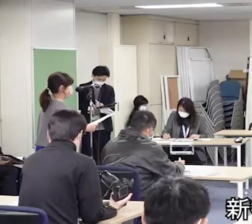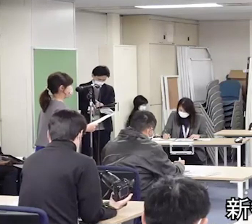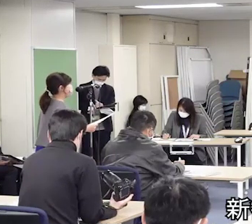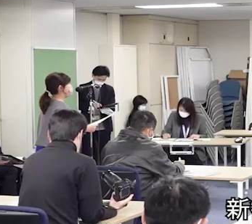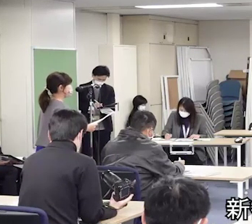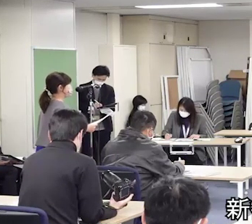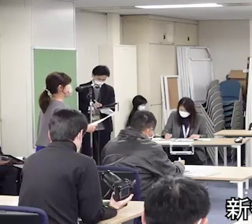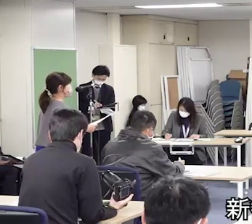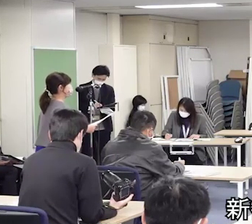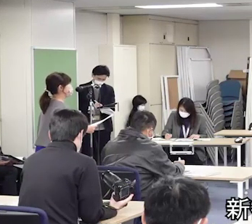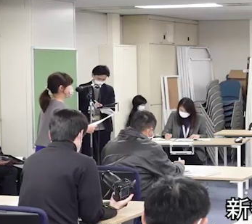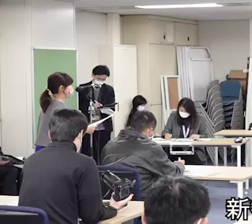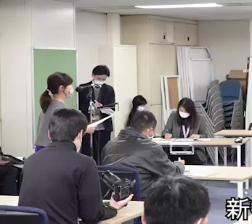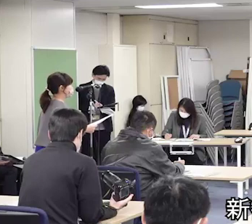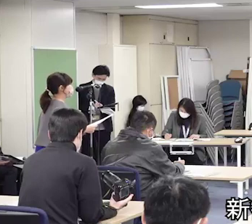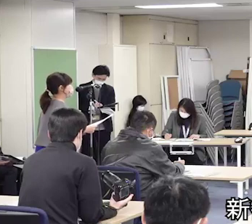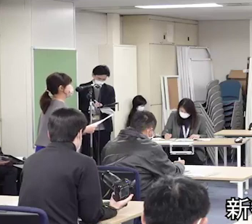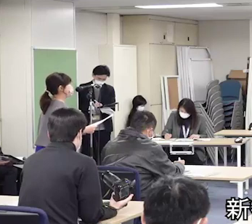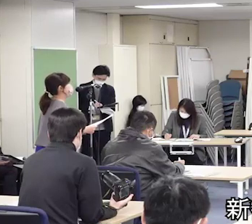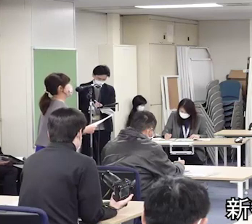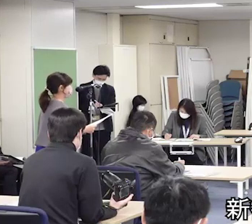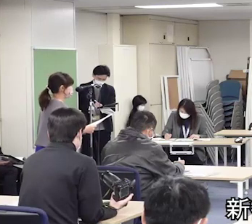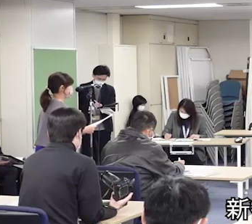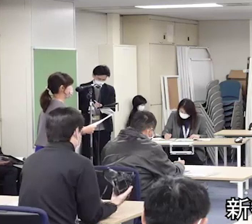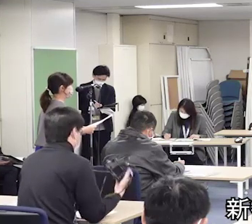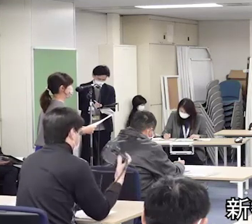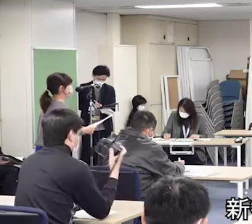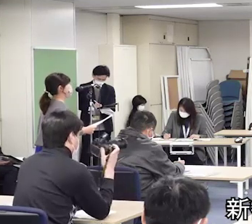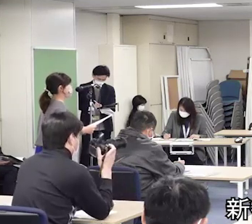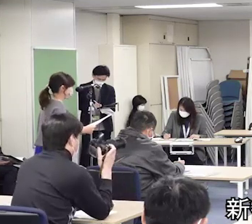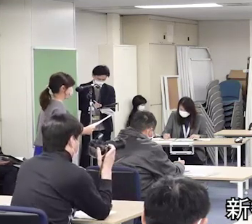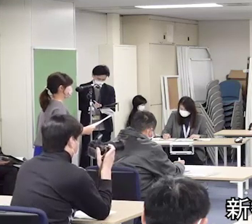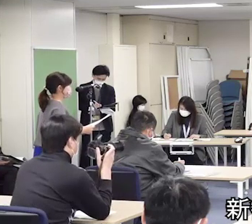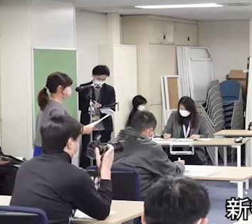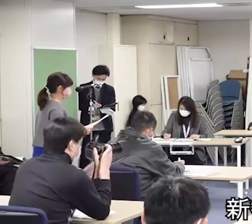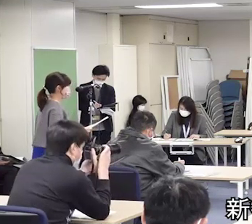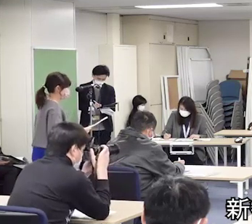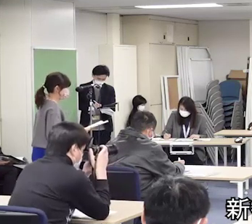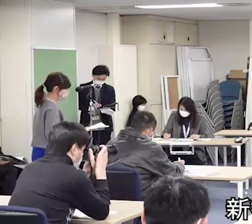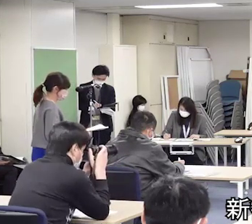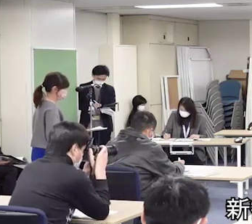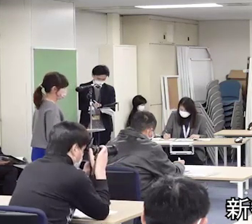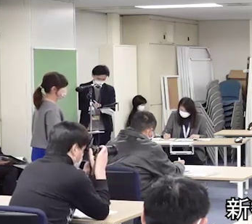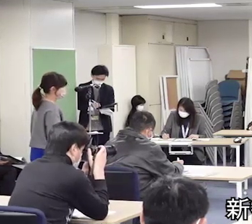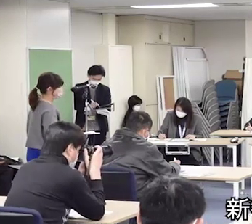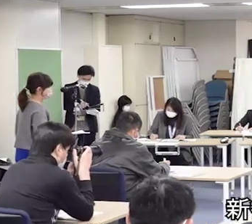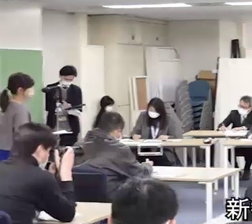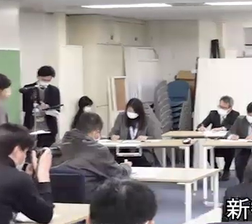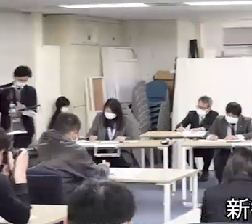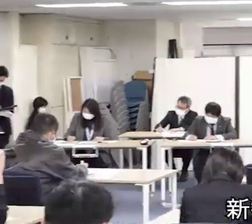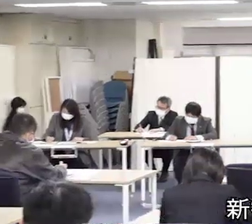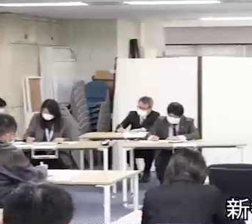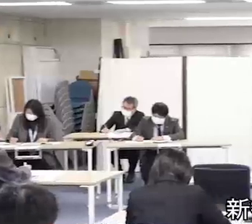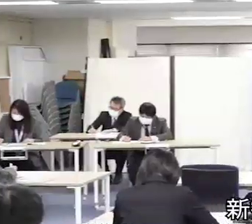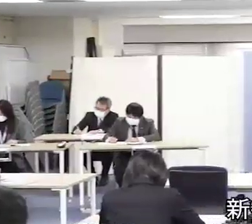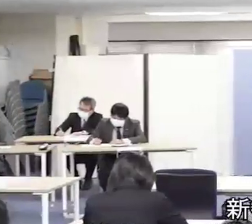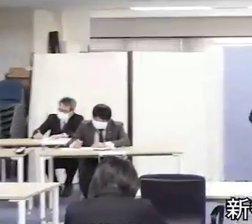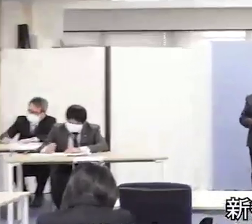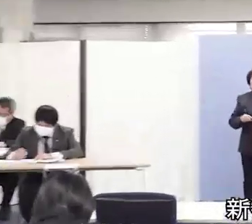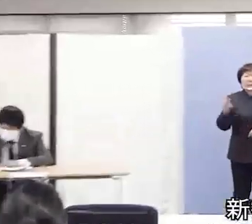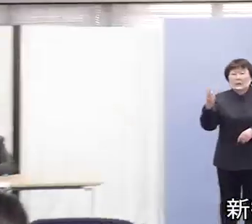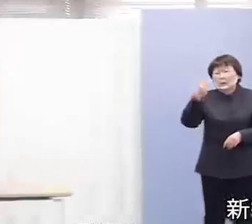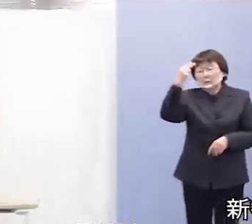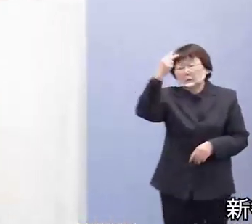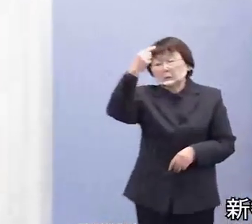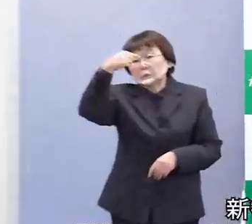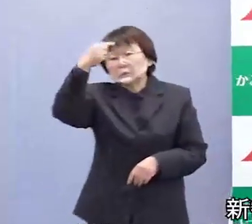通して改めましてどのような PR をしていきたいかというのをお聞かせください。 はい、果実の新体